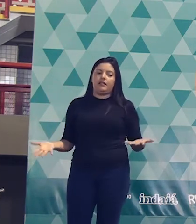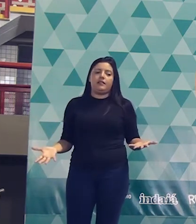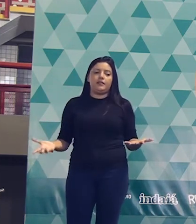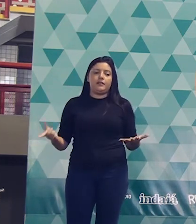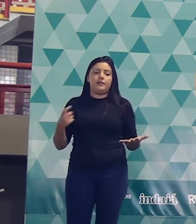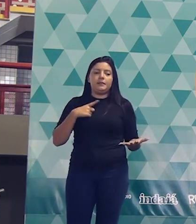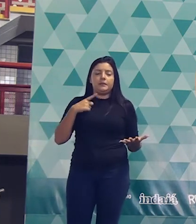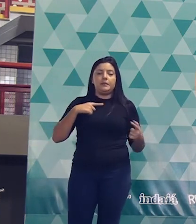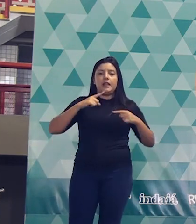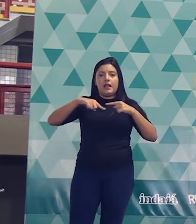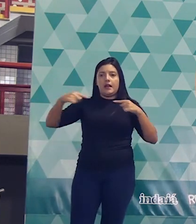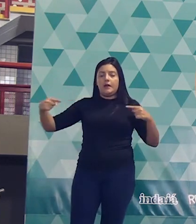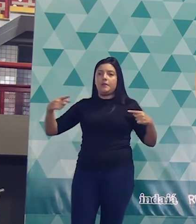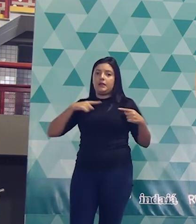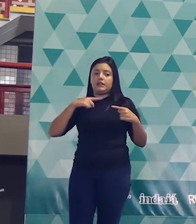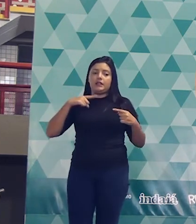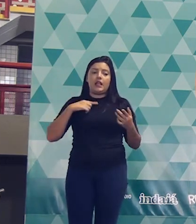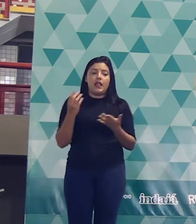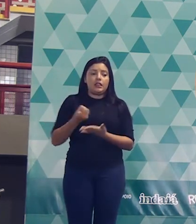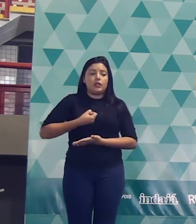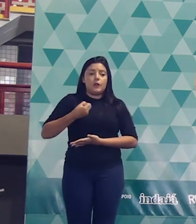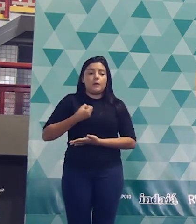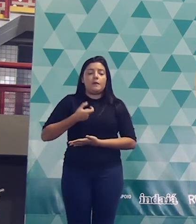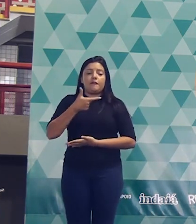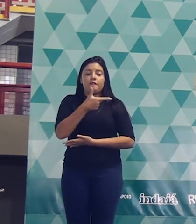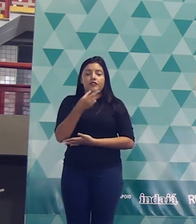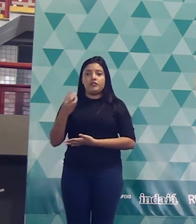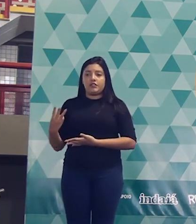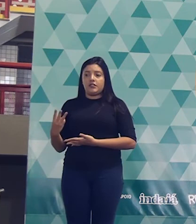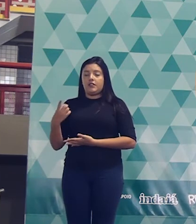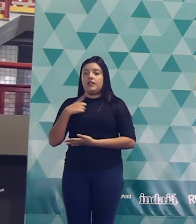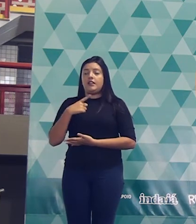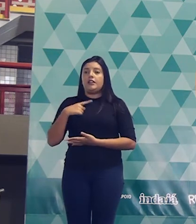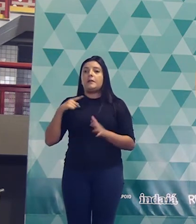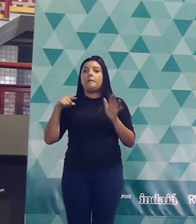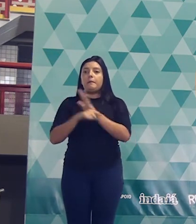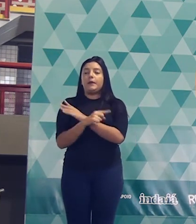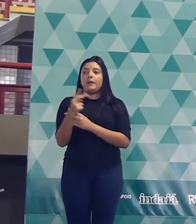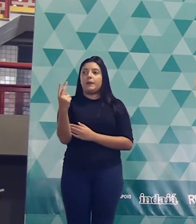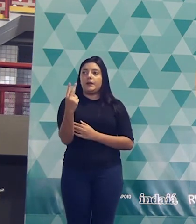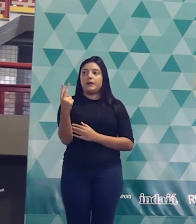na sua apostila, certo? Na página 23, nós temos a segunda questão.